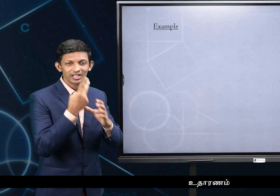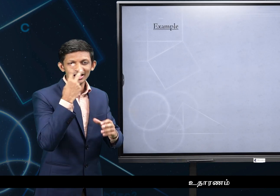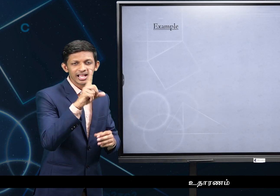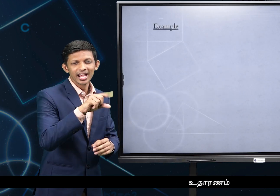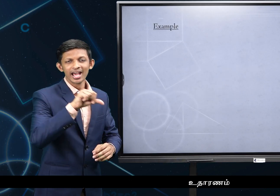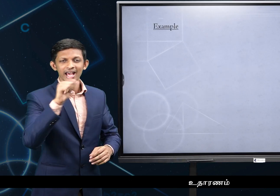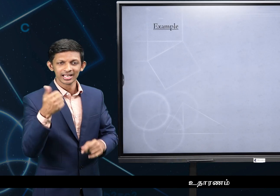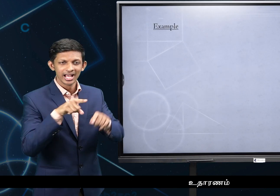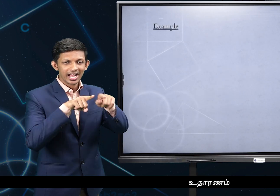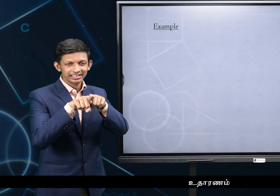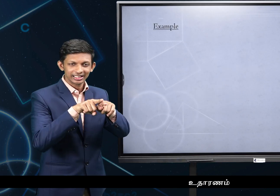உதாரணம்: